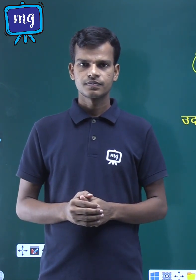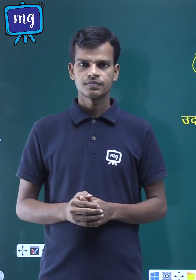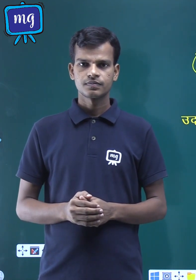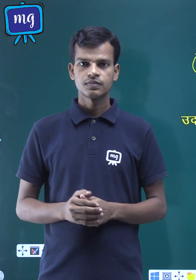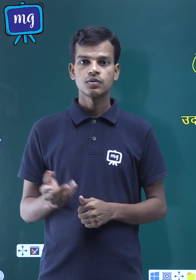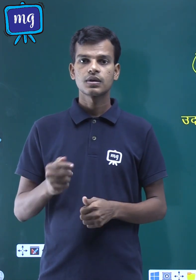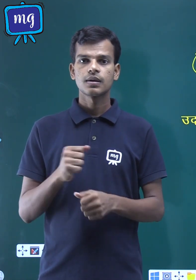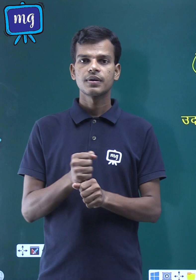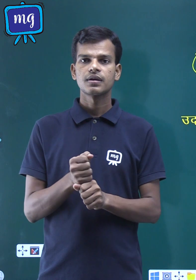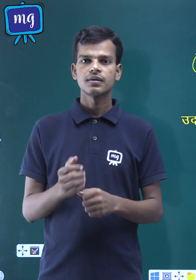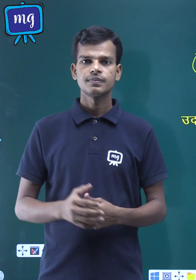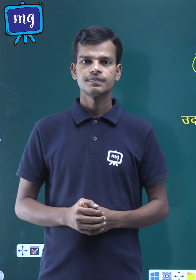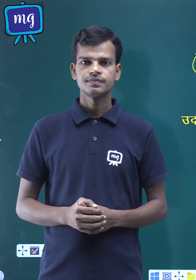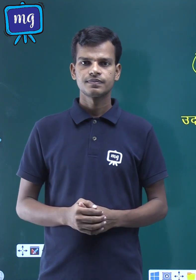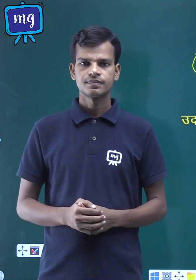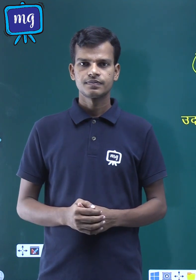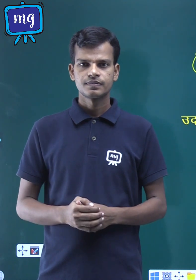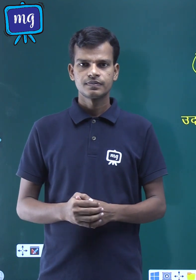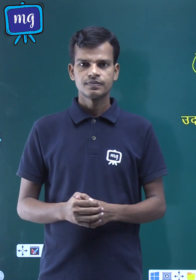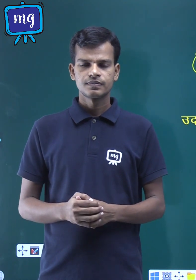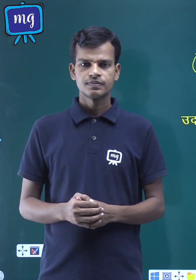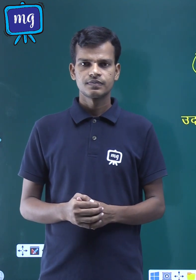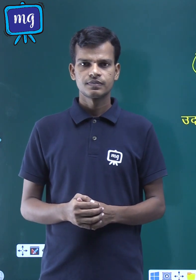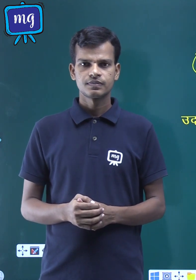तो क्या बन जाएगा?